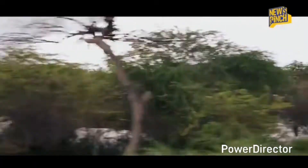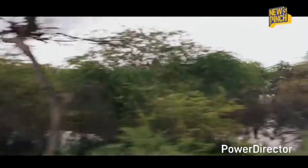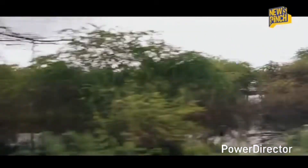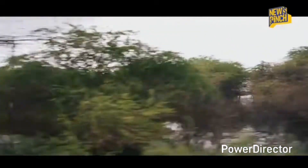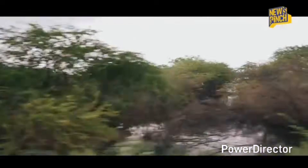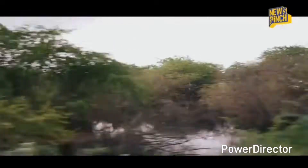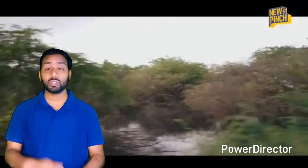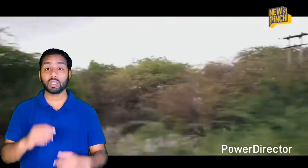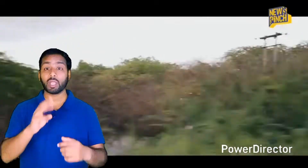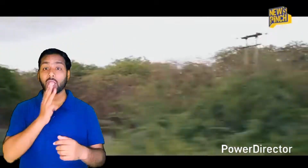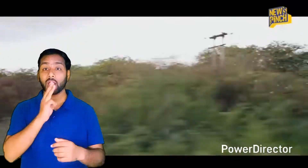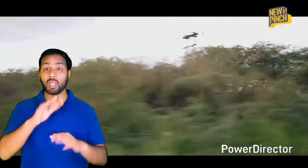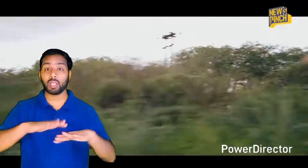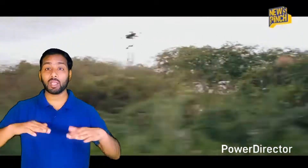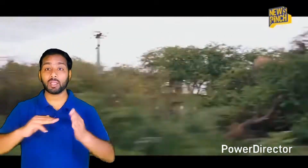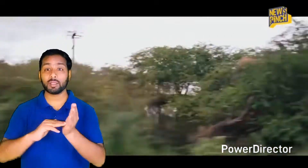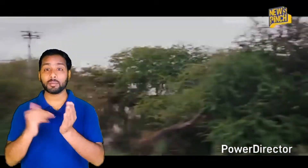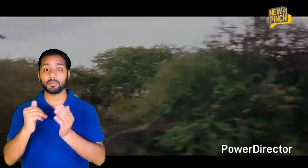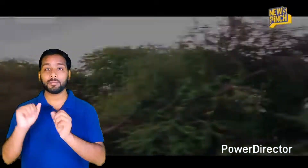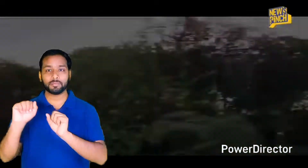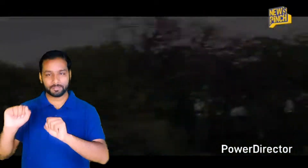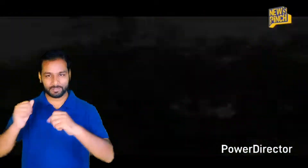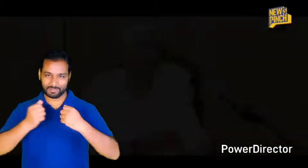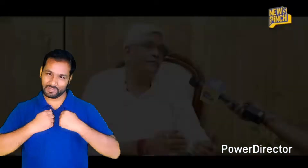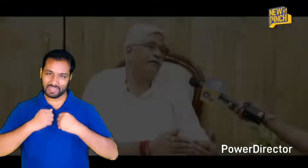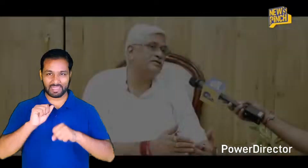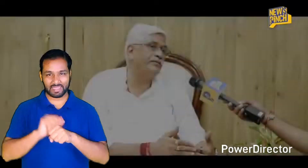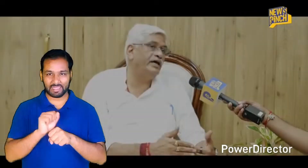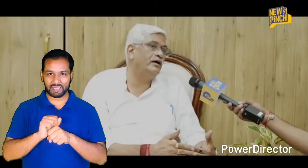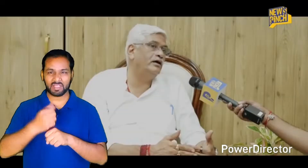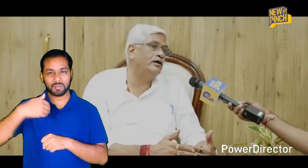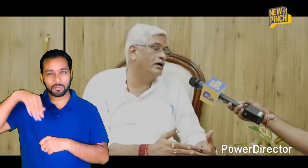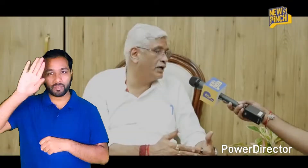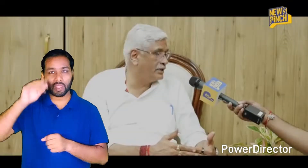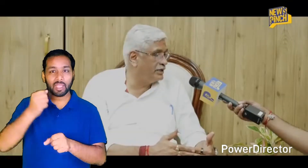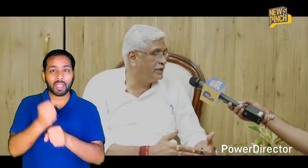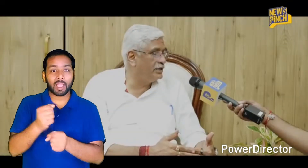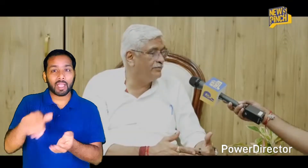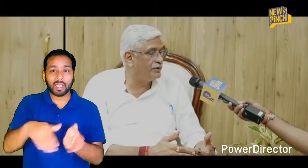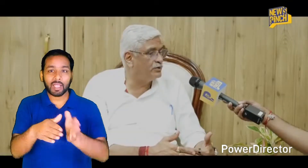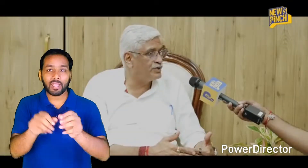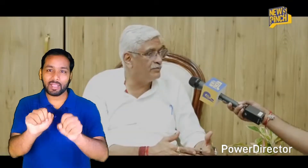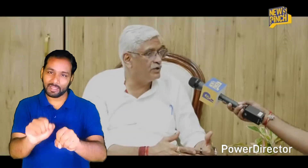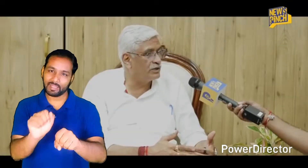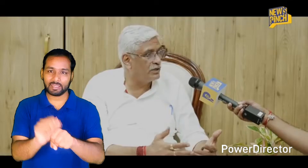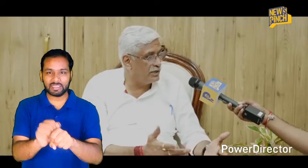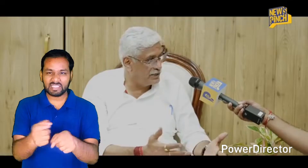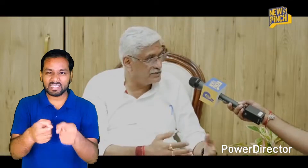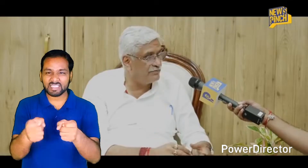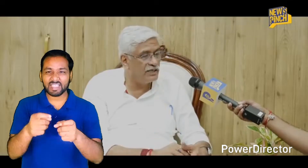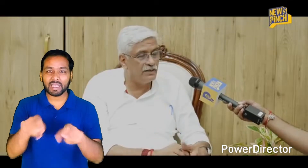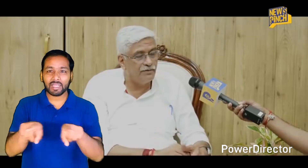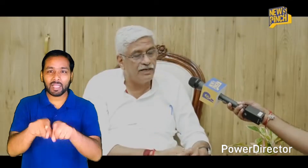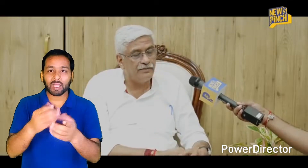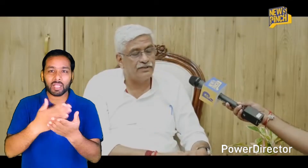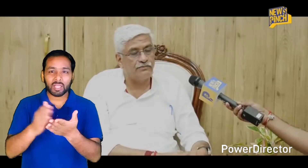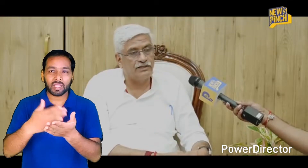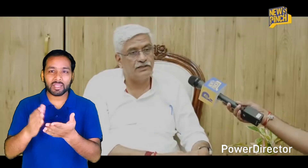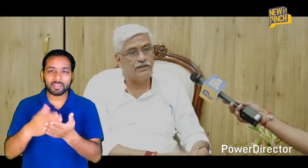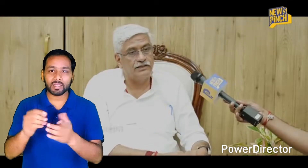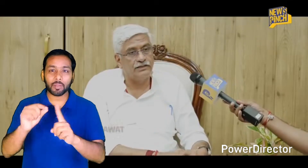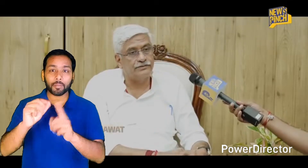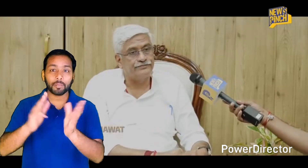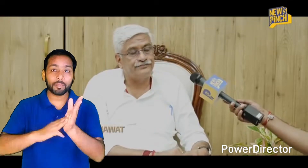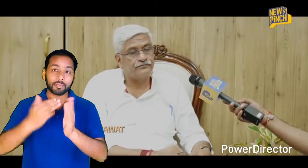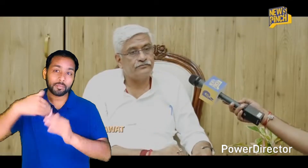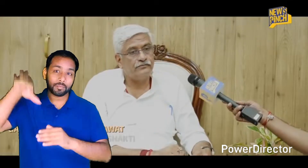मैं जब जल शक्ति मंत्री के नाते काम कर रहा था तब, क्योंकि मेरे पास में गंगा नदी की प्रदूषण मुक्त करने की जिम्मेदारी भी माननीय